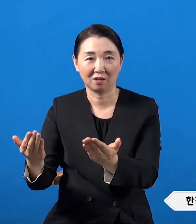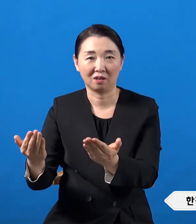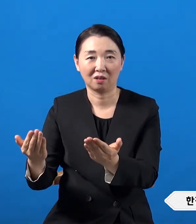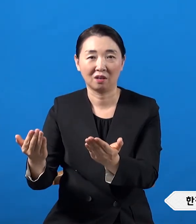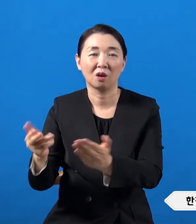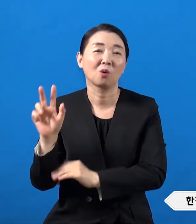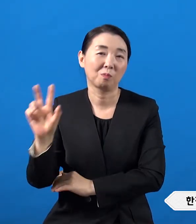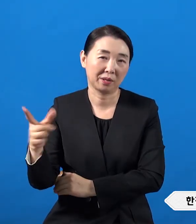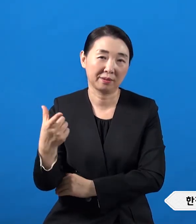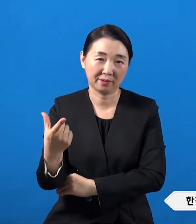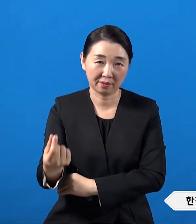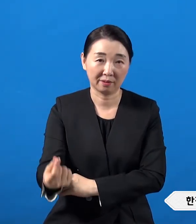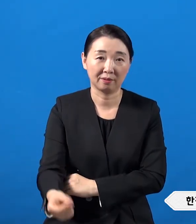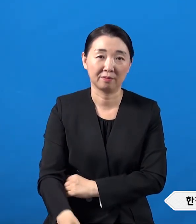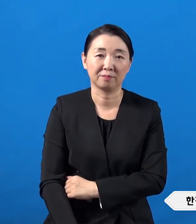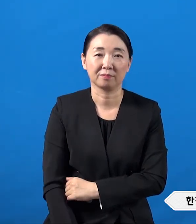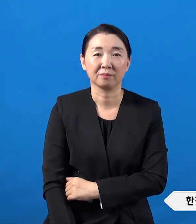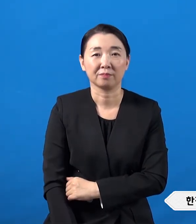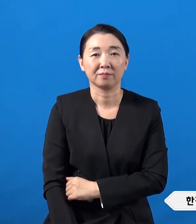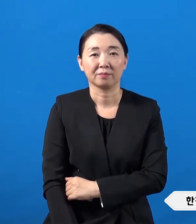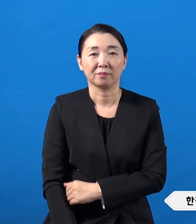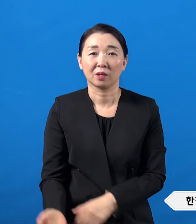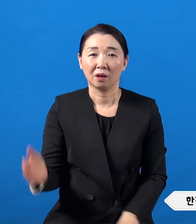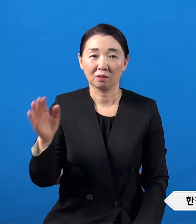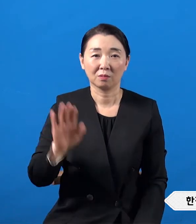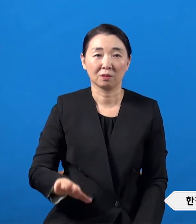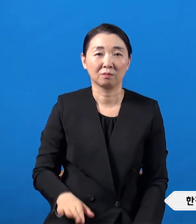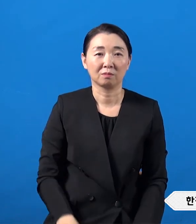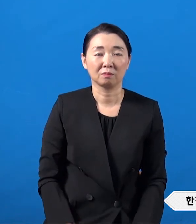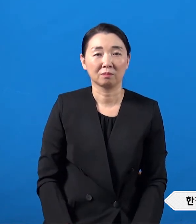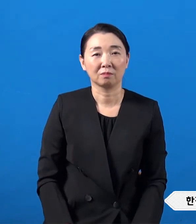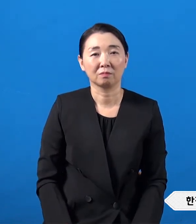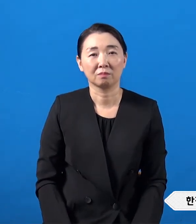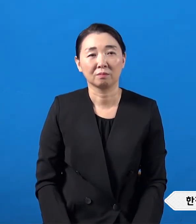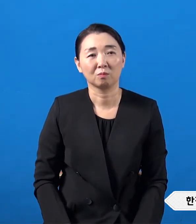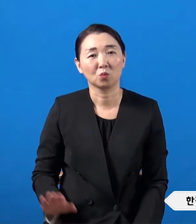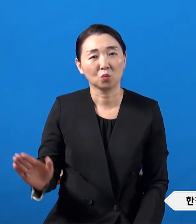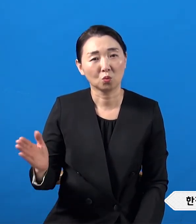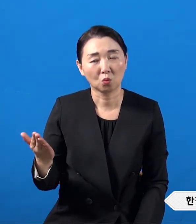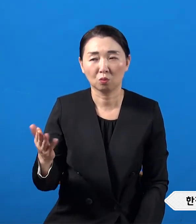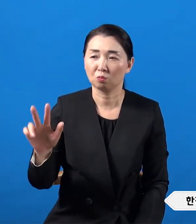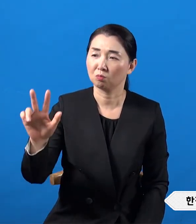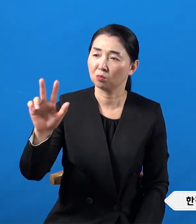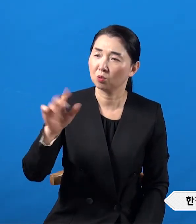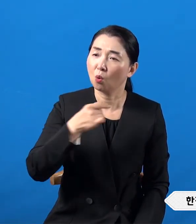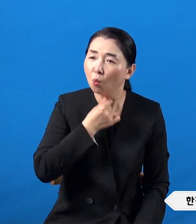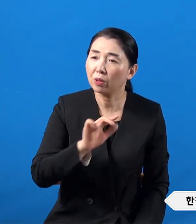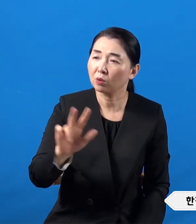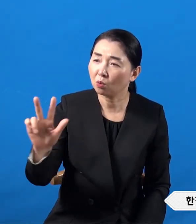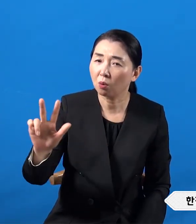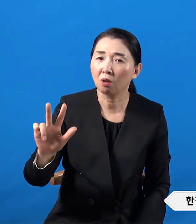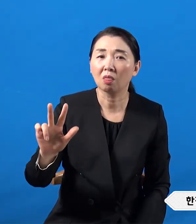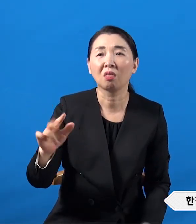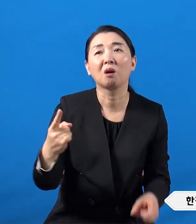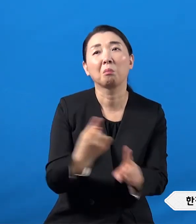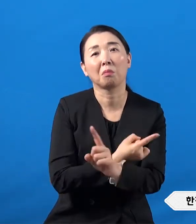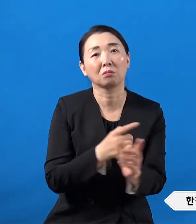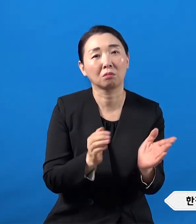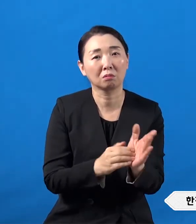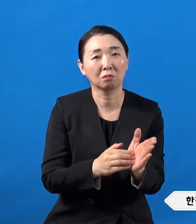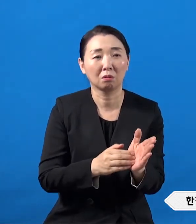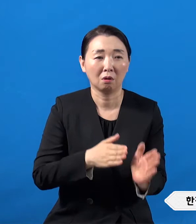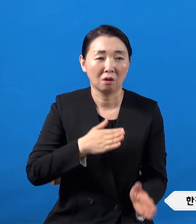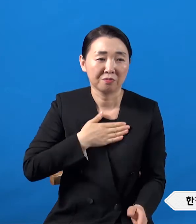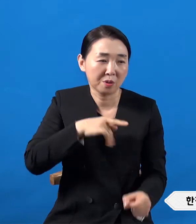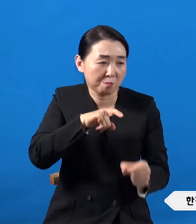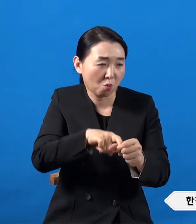하고 맹세를 하는 것입니다. 그런데 오늘날은 이 서원이 변질이 되어 버렸습니다.